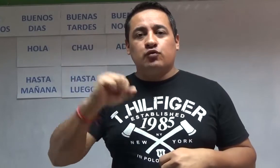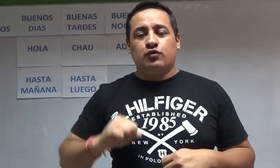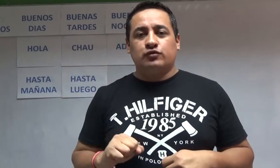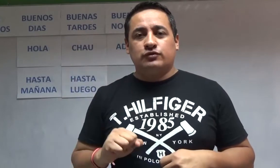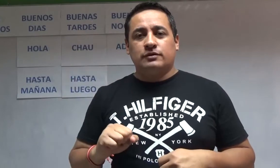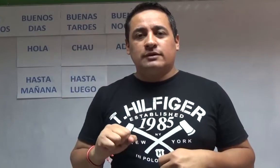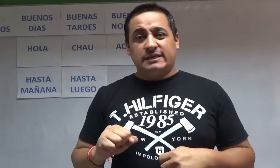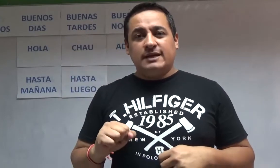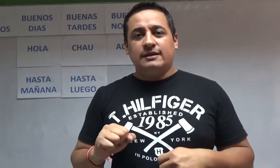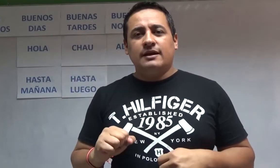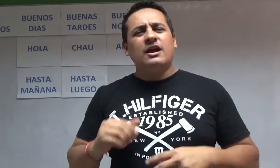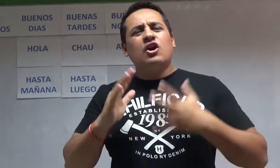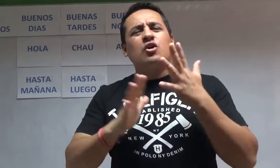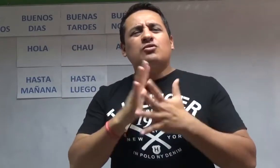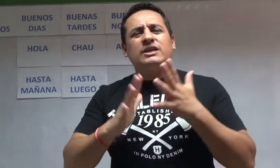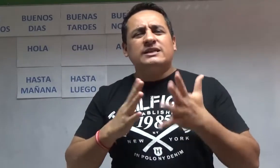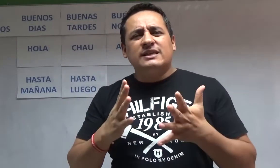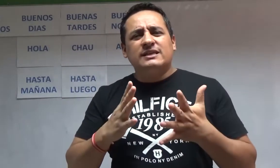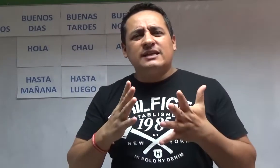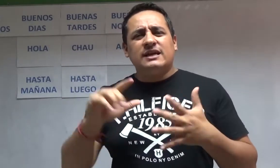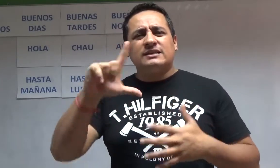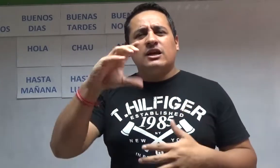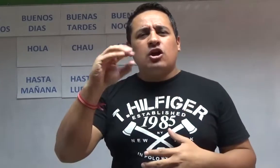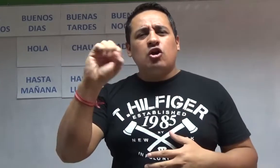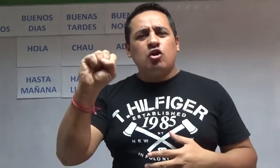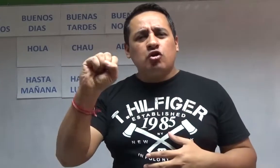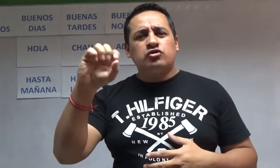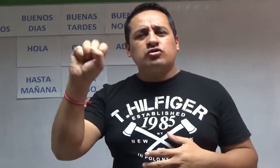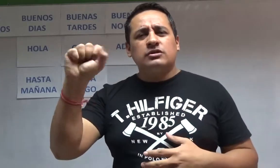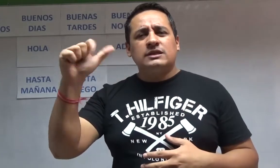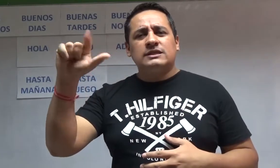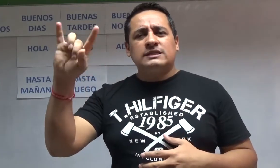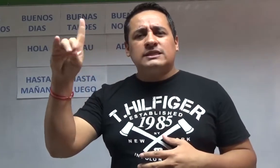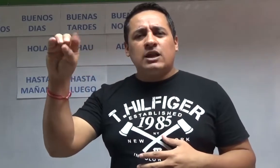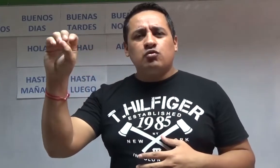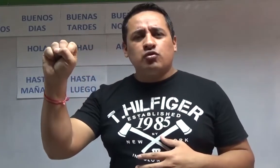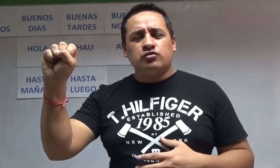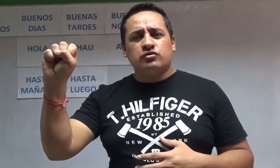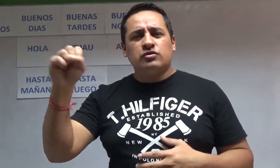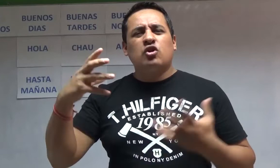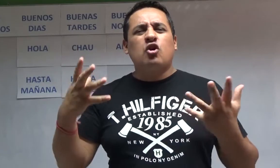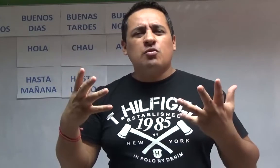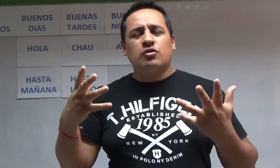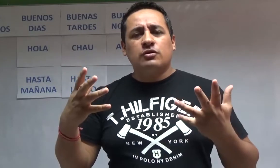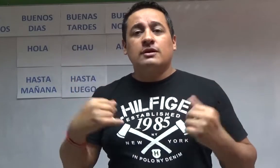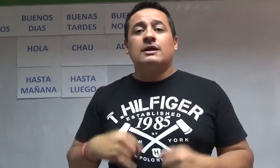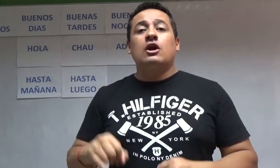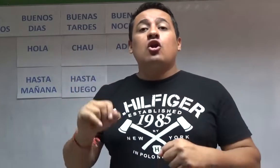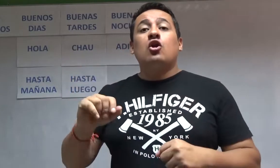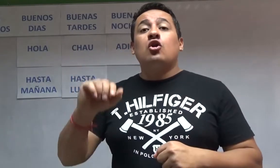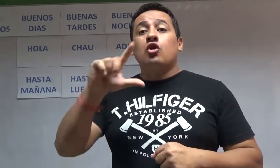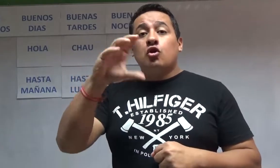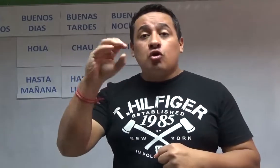saludos, ¿sí? ¿Cómo se dice en señas los saludos? ¿Cómo?